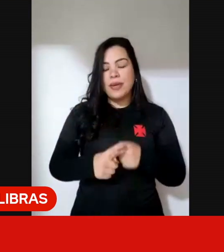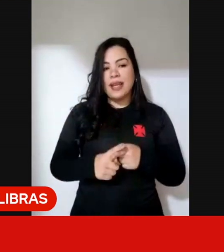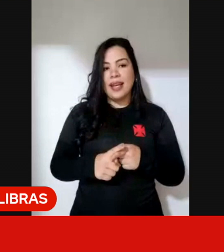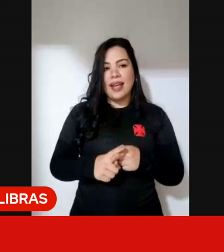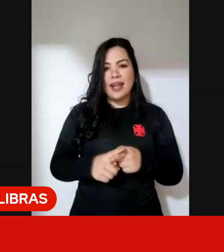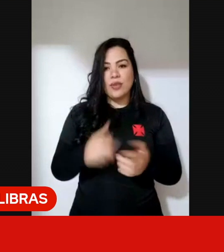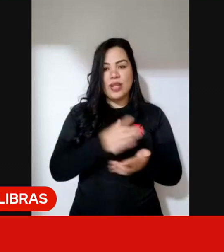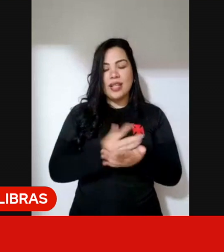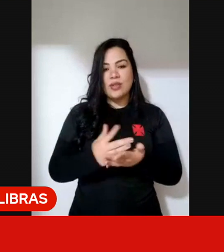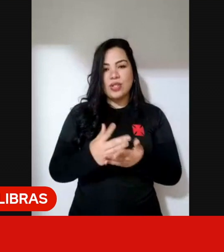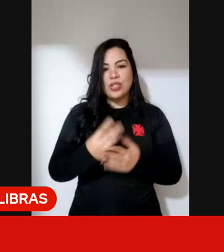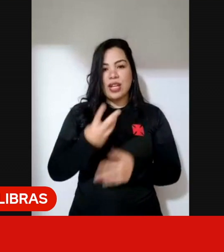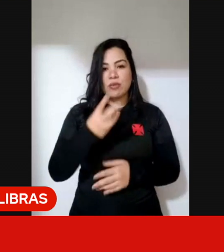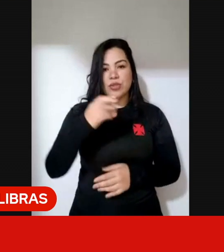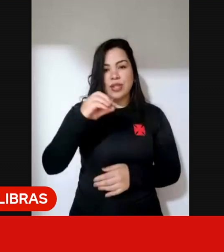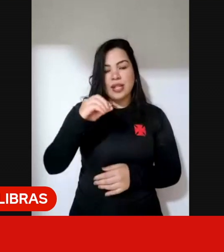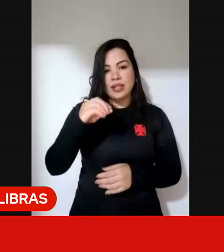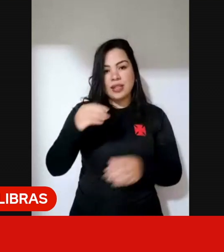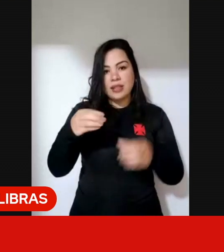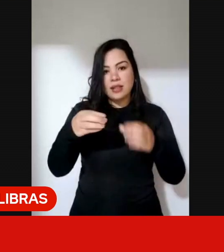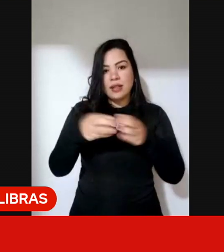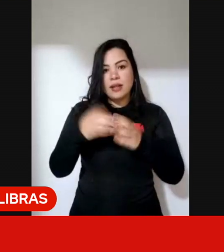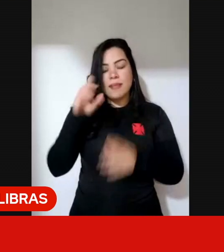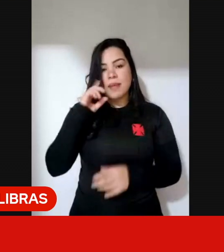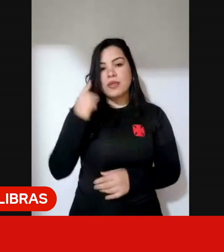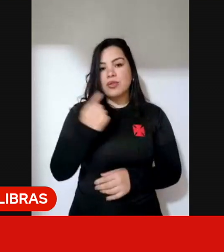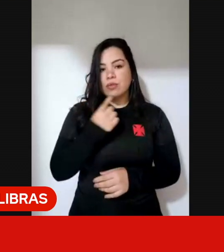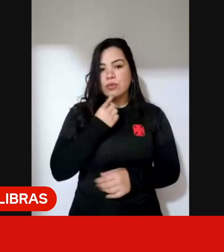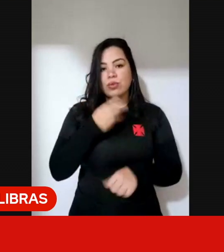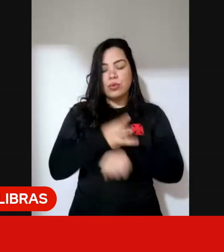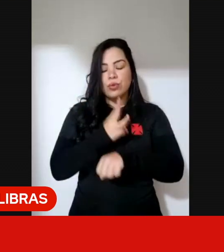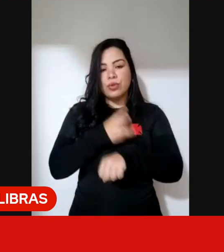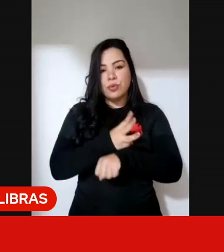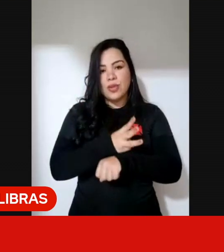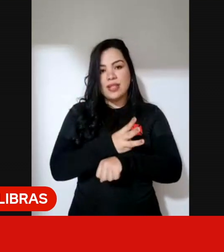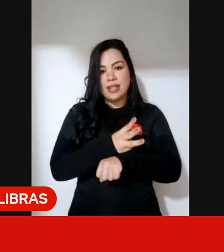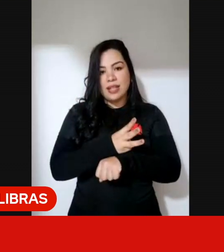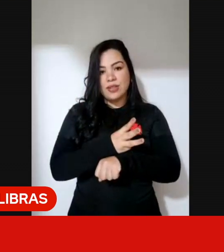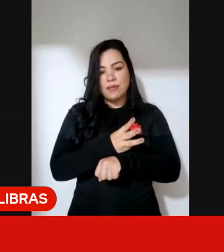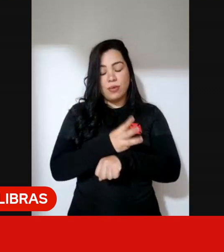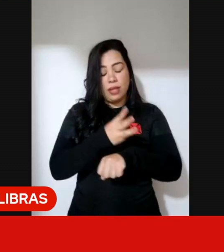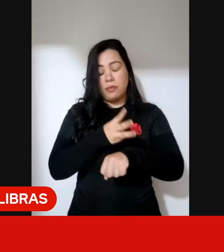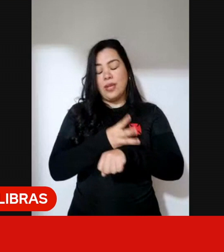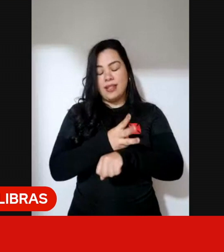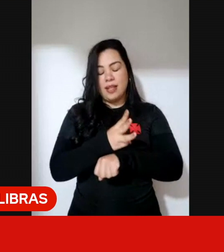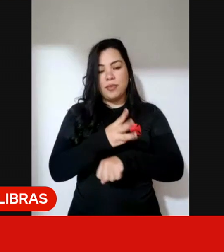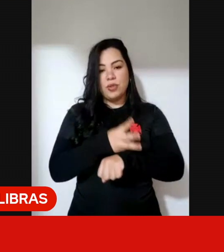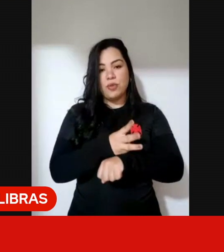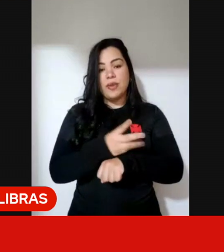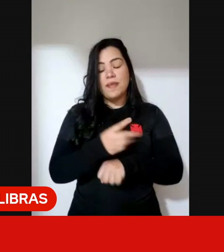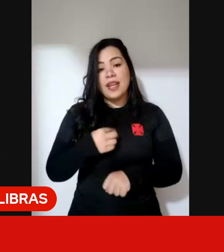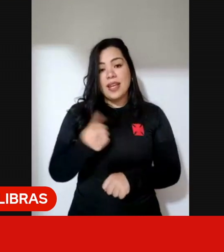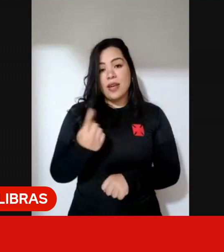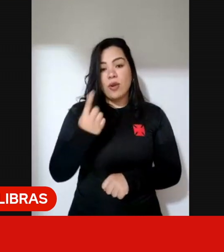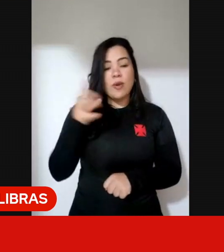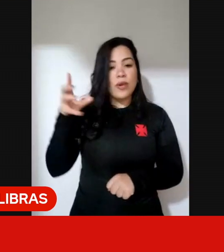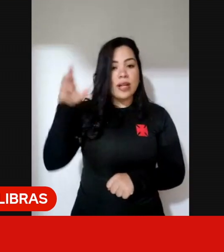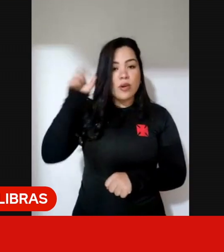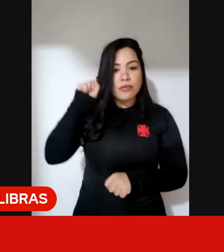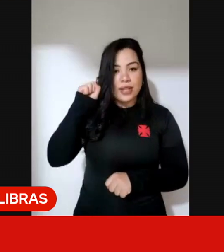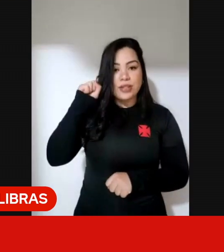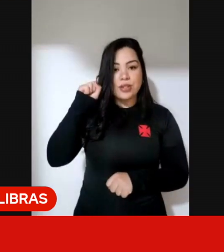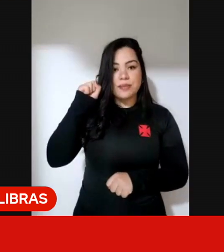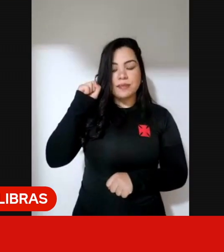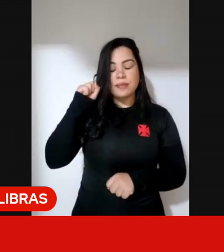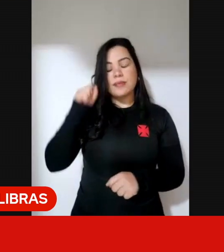veio porque no início a gente era uns 30 membros no grupo do WhatsApp, desculpa. E eu como a